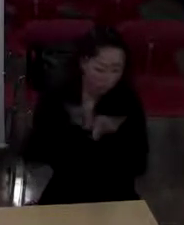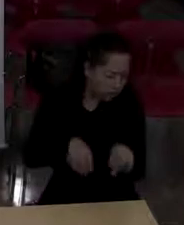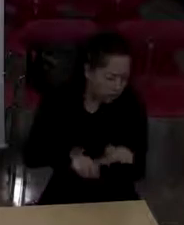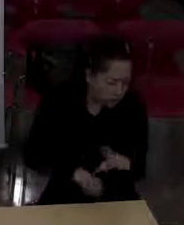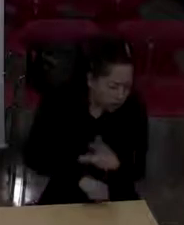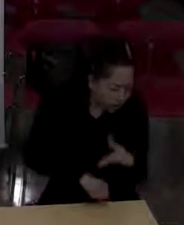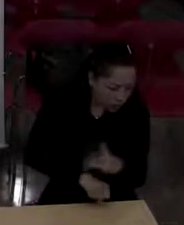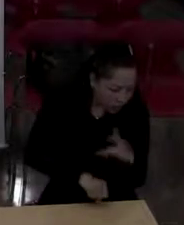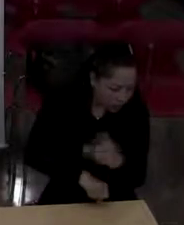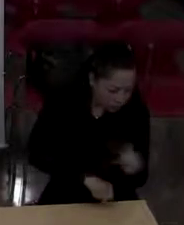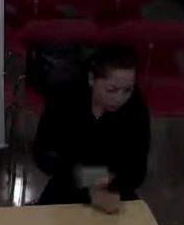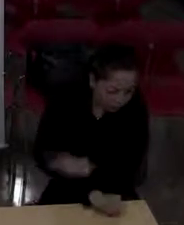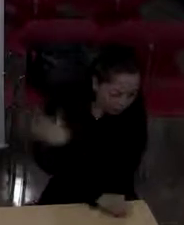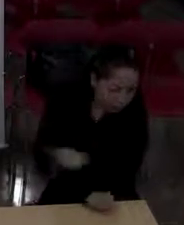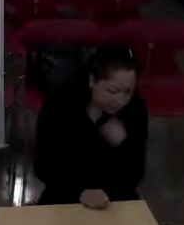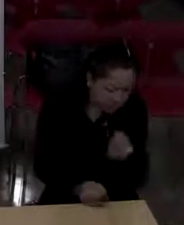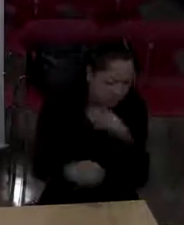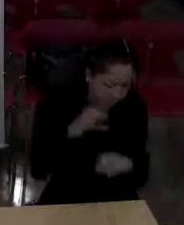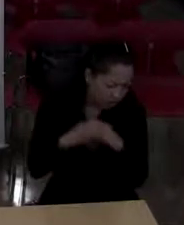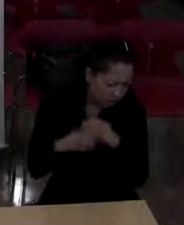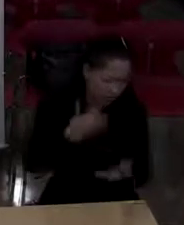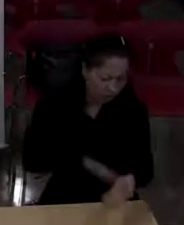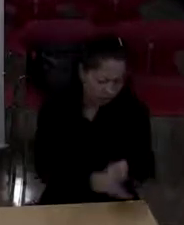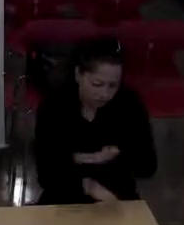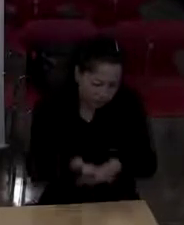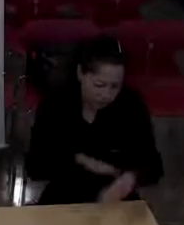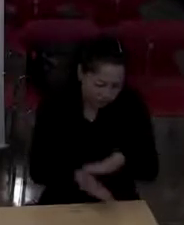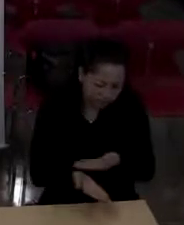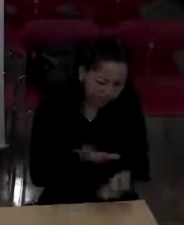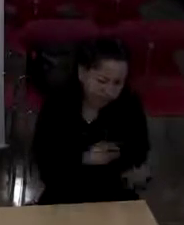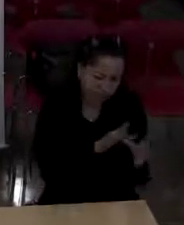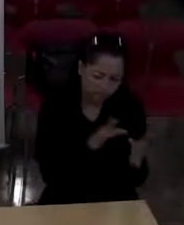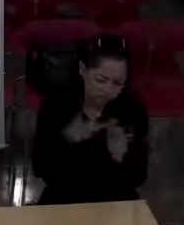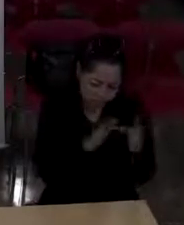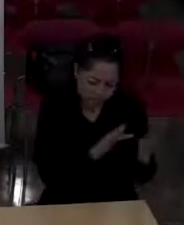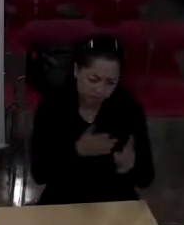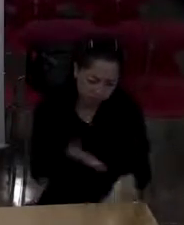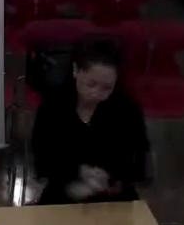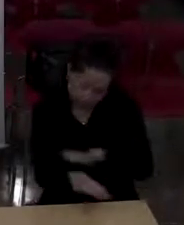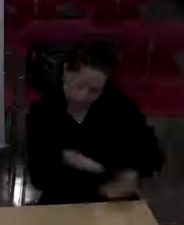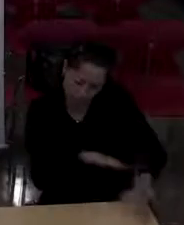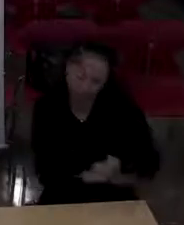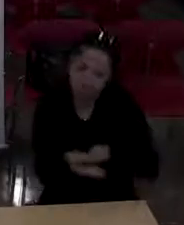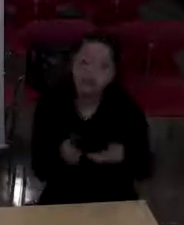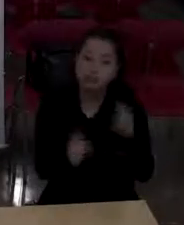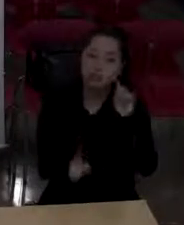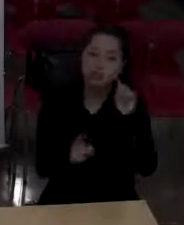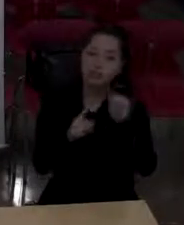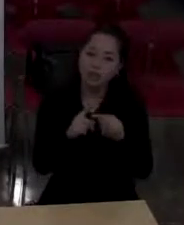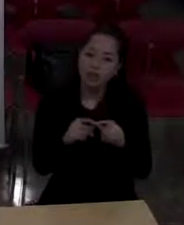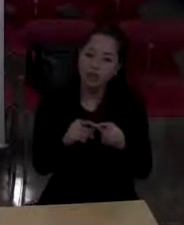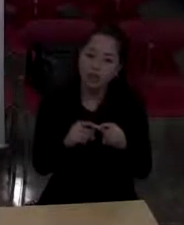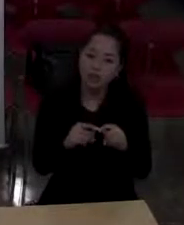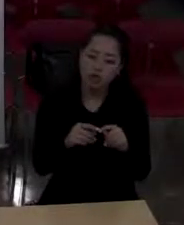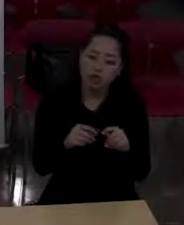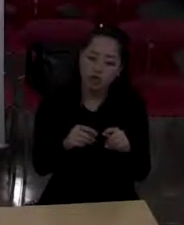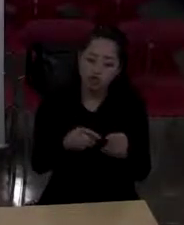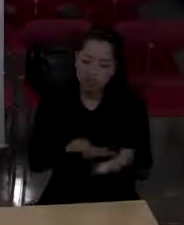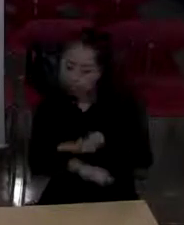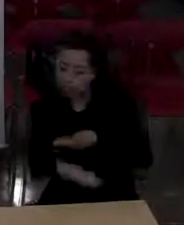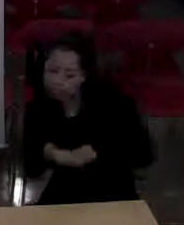padres, familiares y personas que los rodean. En este tiempo de vida como ser humano que busca relacionarse y adaptarse al medio